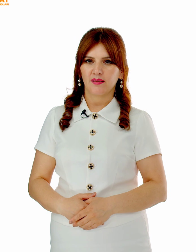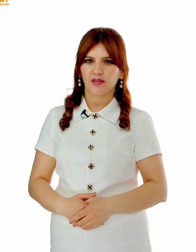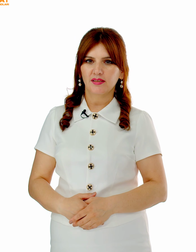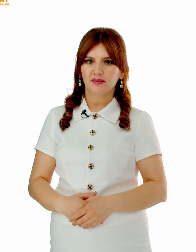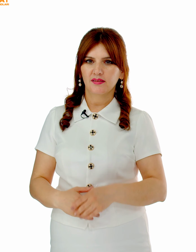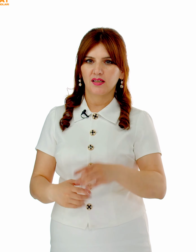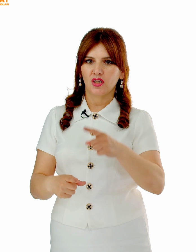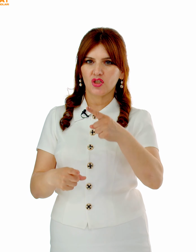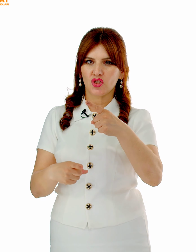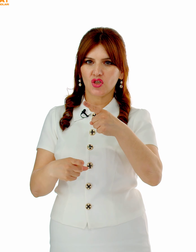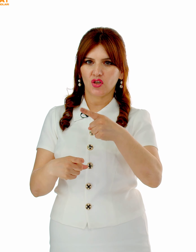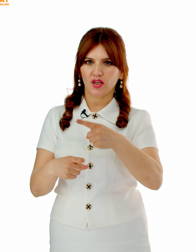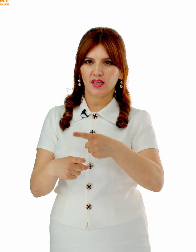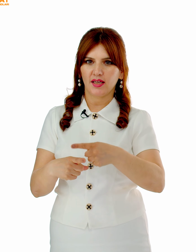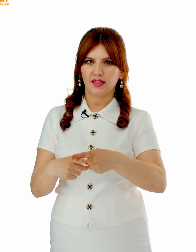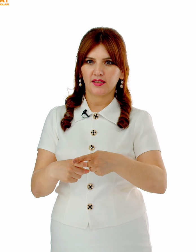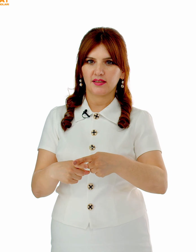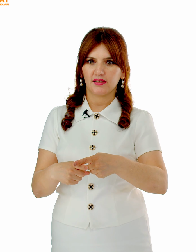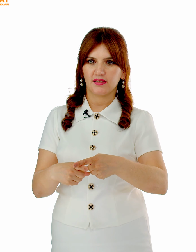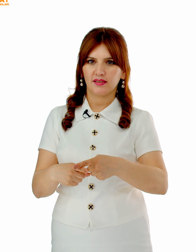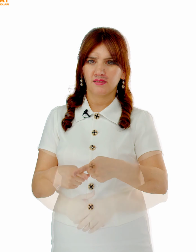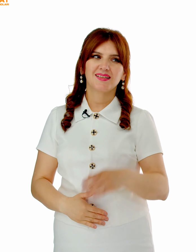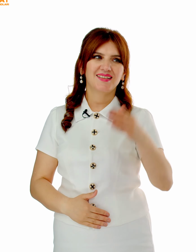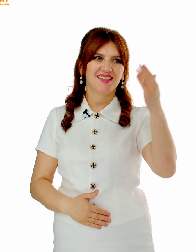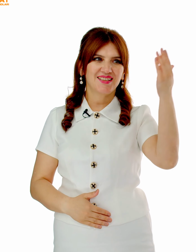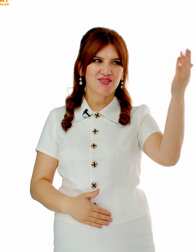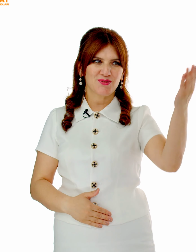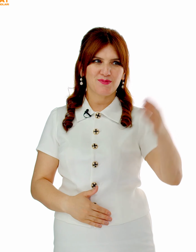Qaytaraman. Chorraha. Keyingi so'zimiz